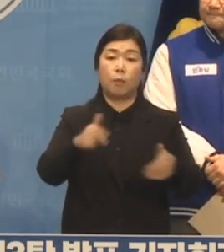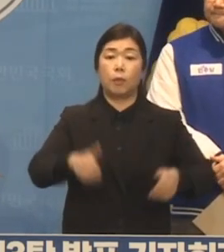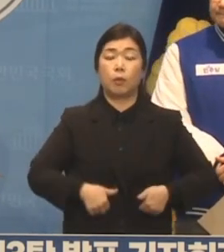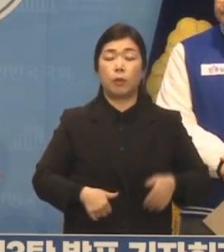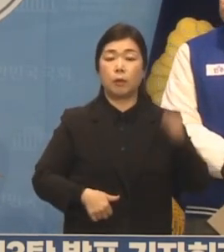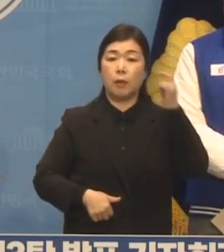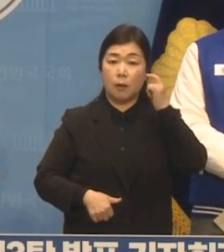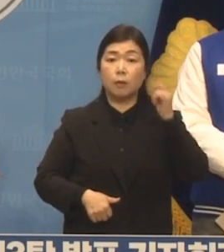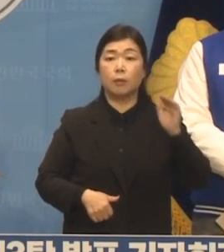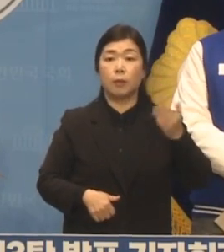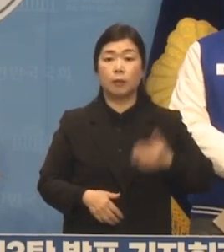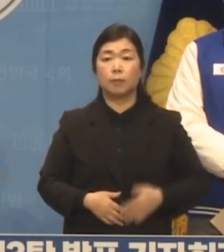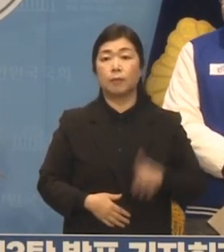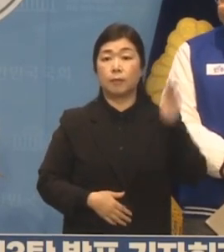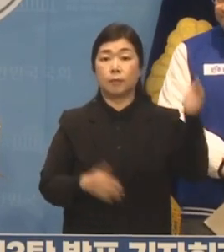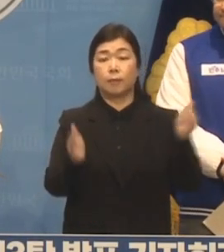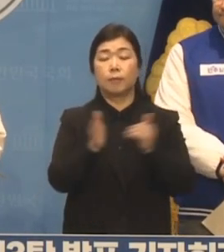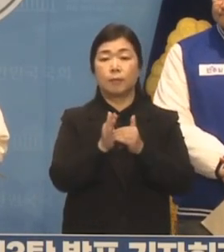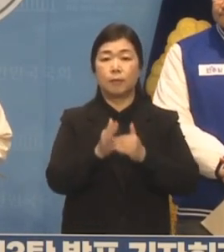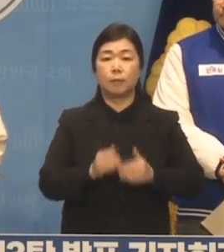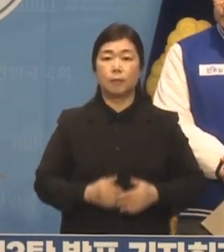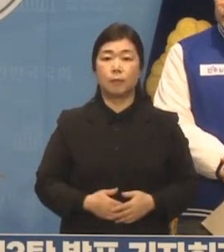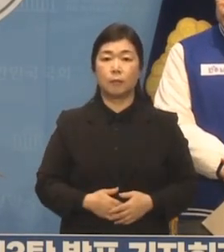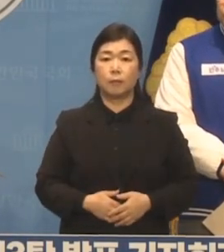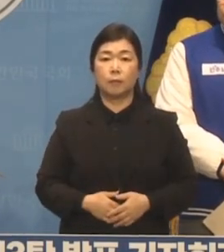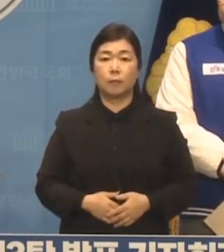있다 이렇게 생각됩니다. 이상입니다.